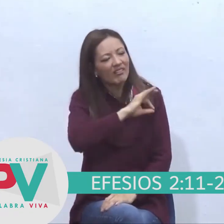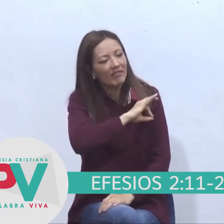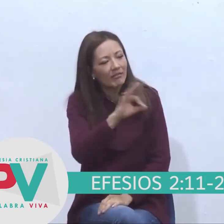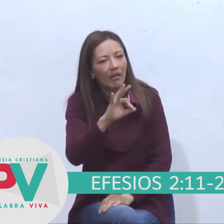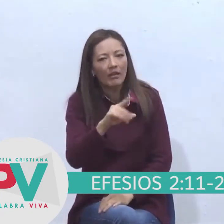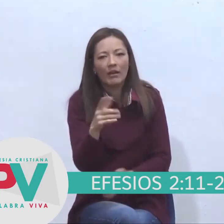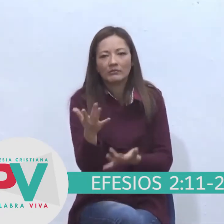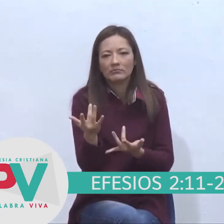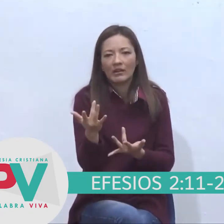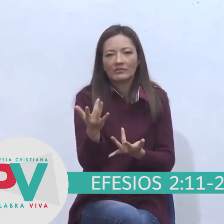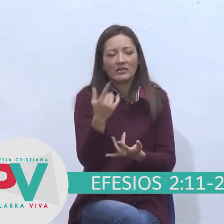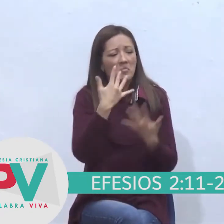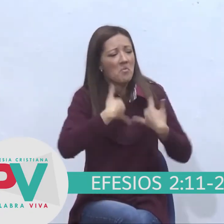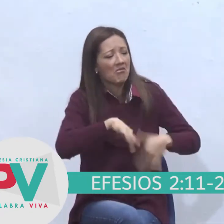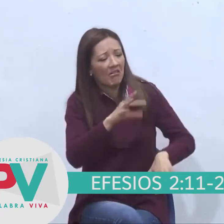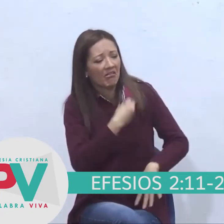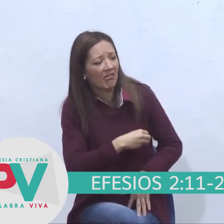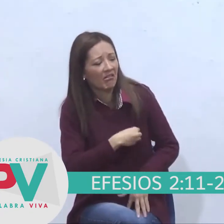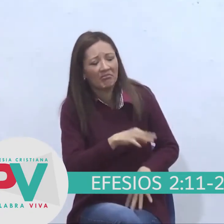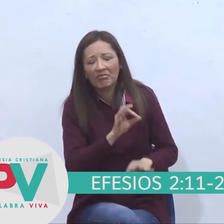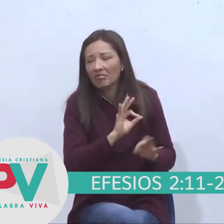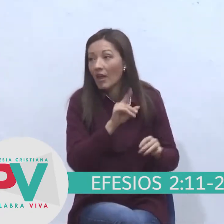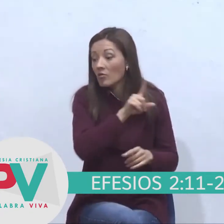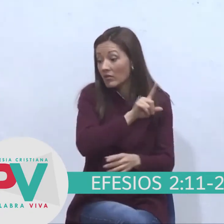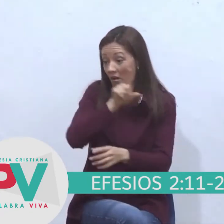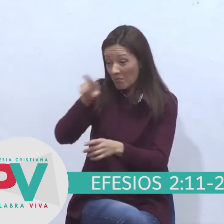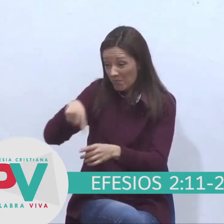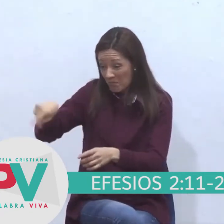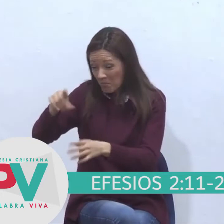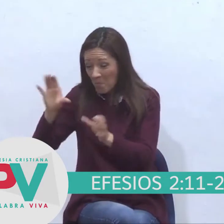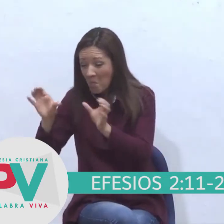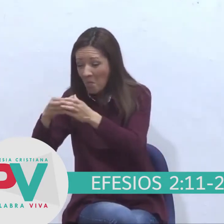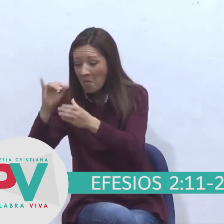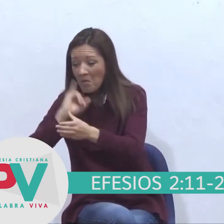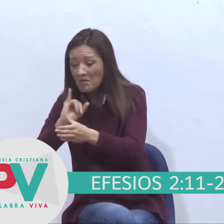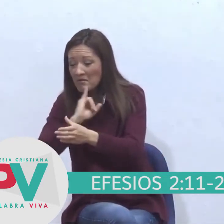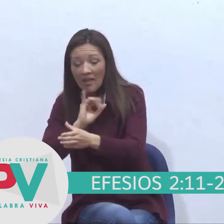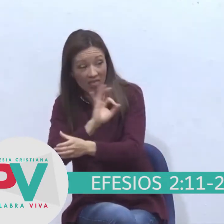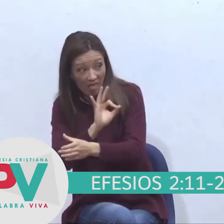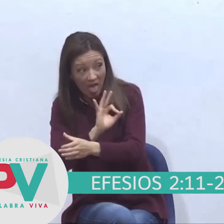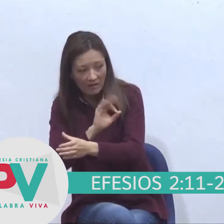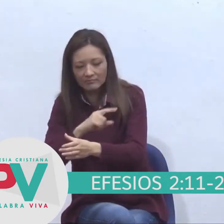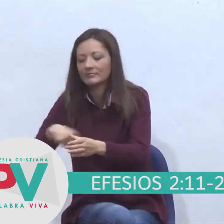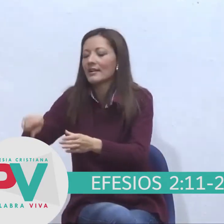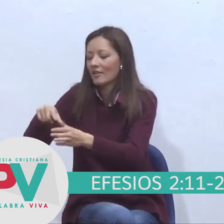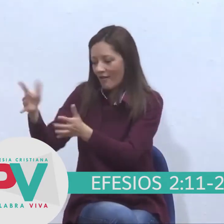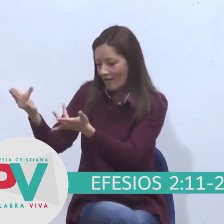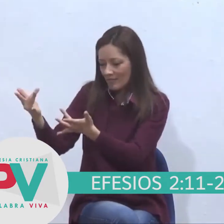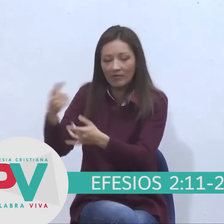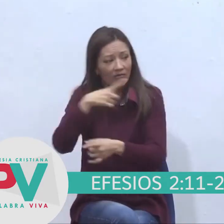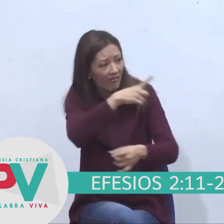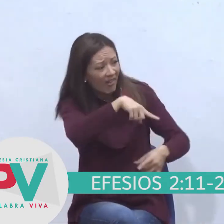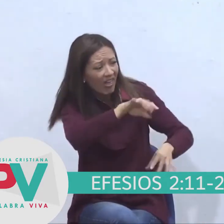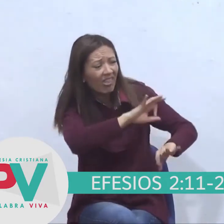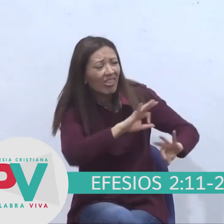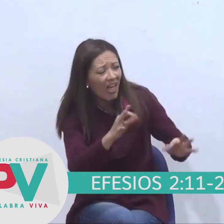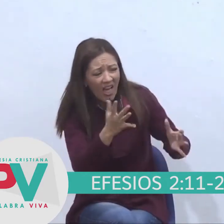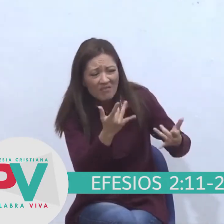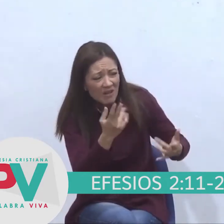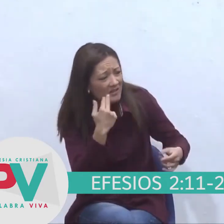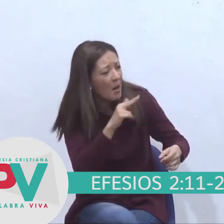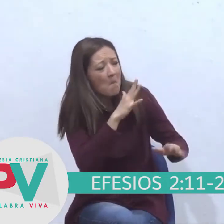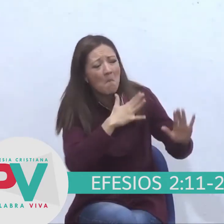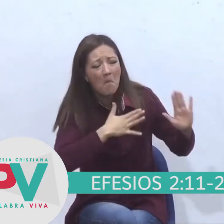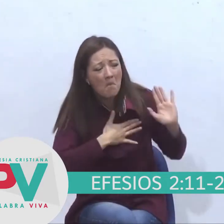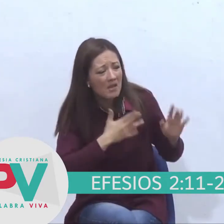ustedes tiene esperanza. Si ustedes no son del pueblo de Israel, no tienen ni Dios, ni esperanza, ni promesas, ni